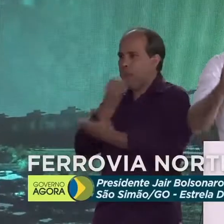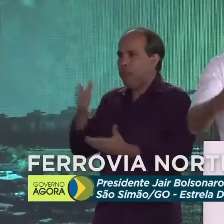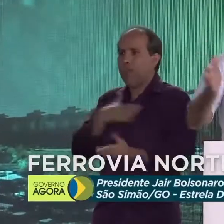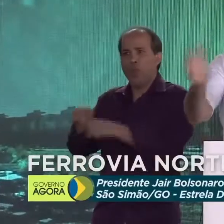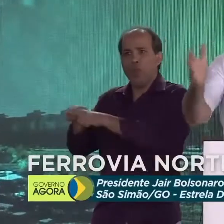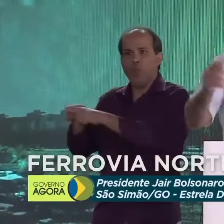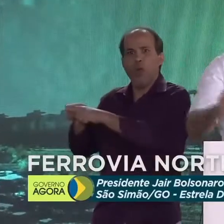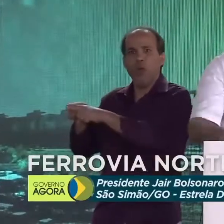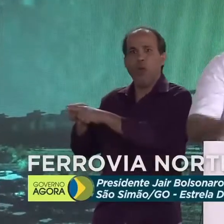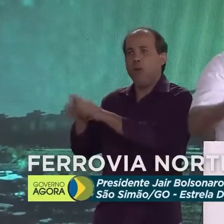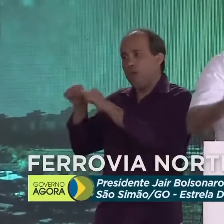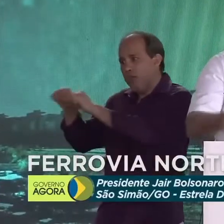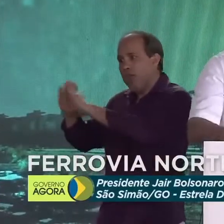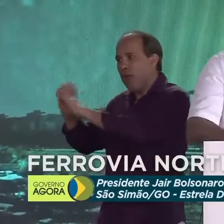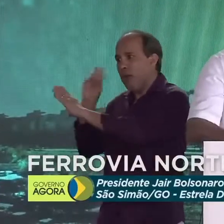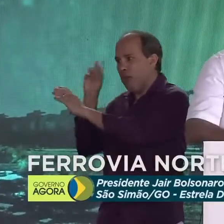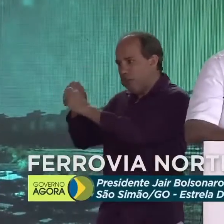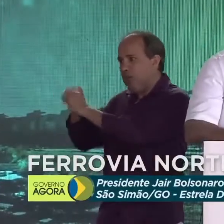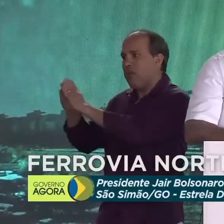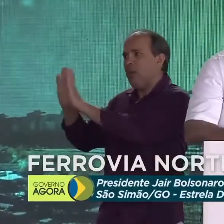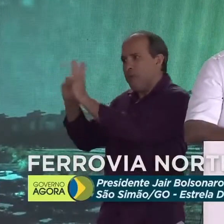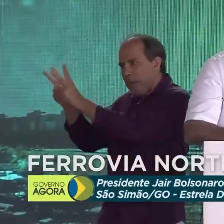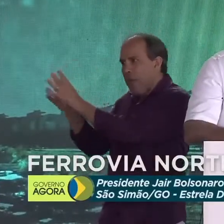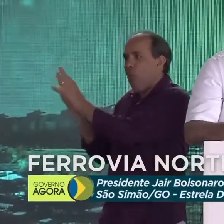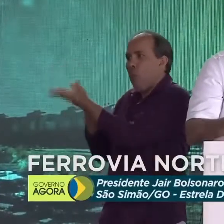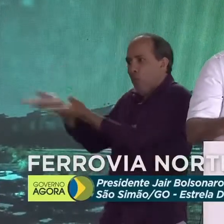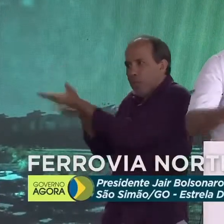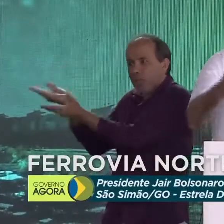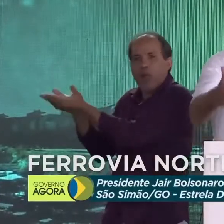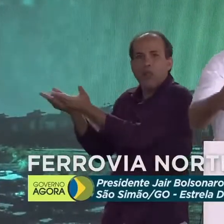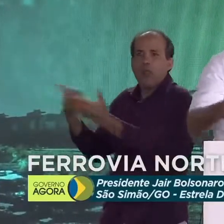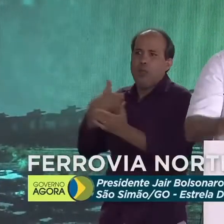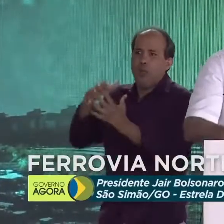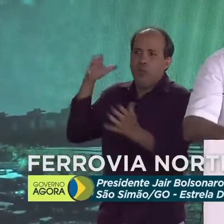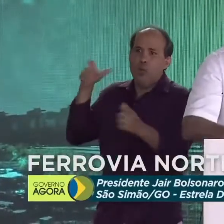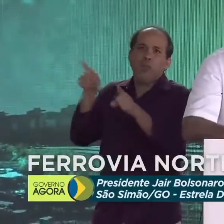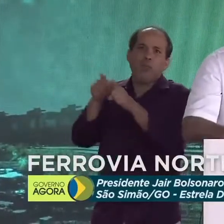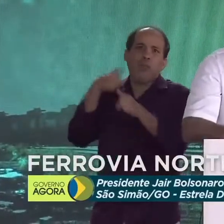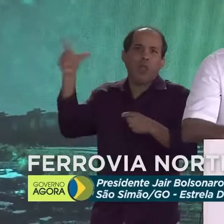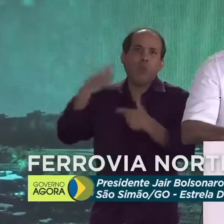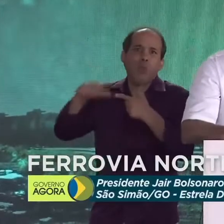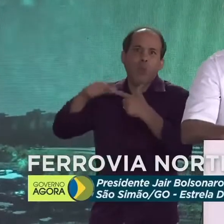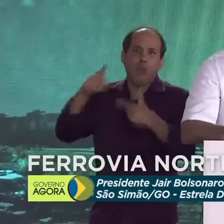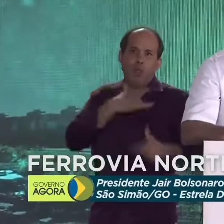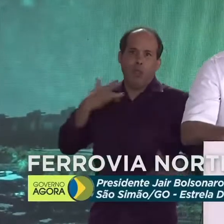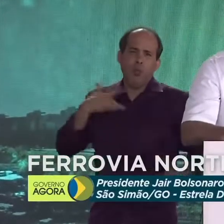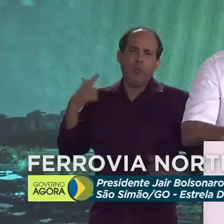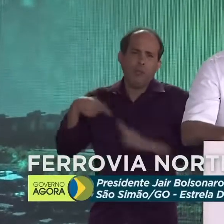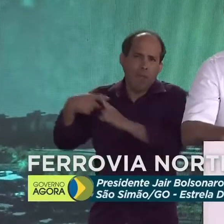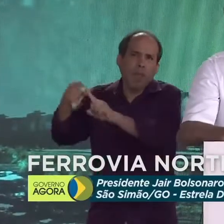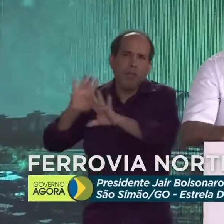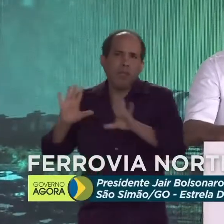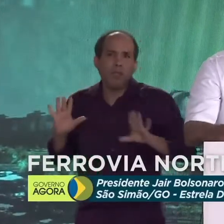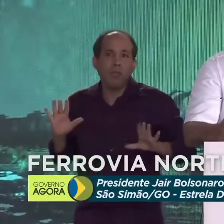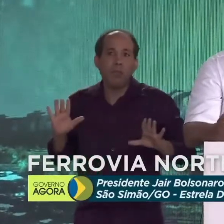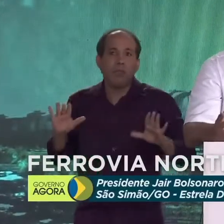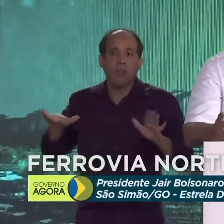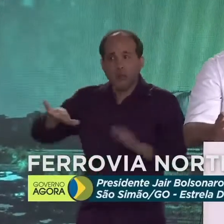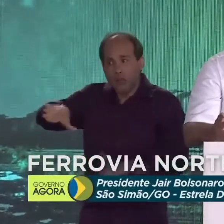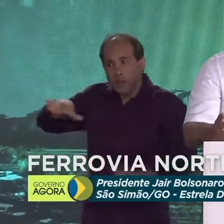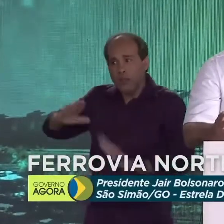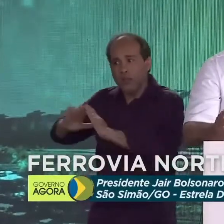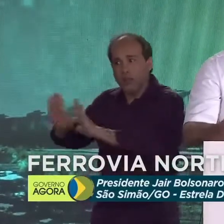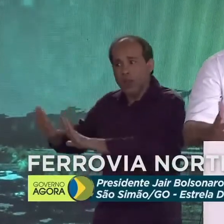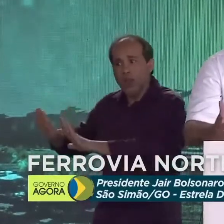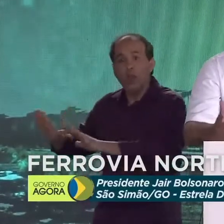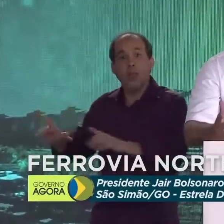irmãos, essa sim dentro de casa, com todos os cuidados. Além da idade, tem as suas comorbidades. E assim devemos